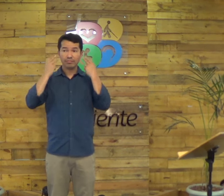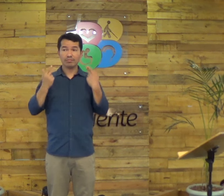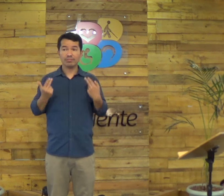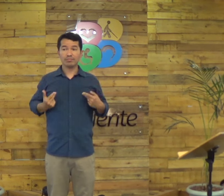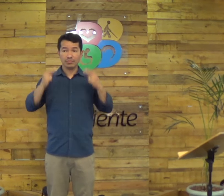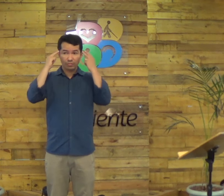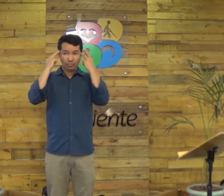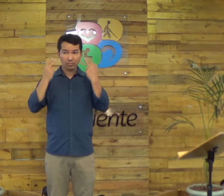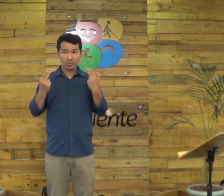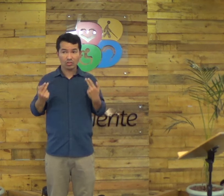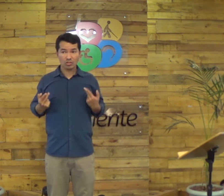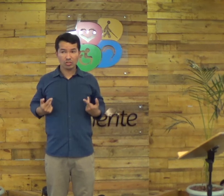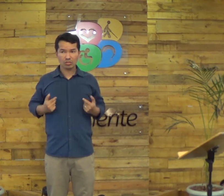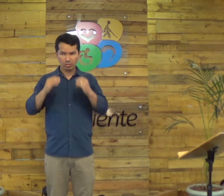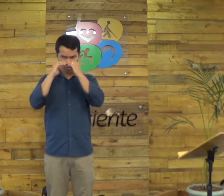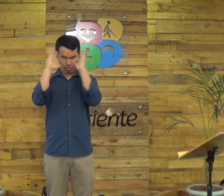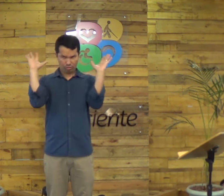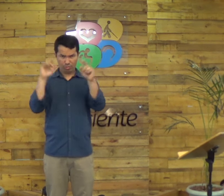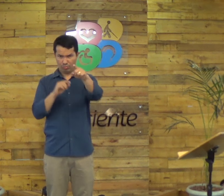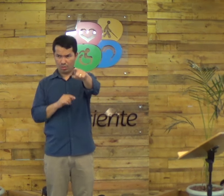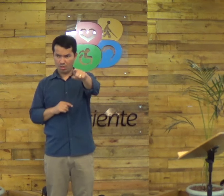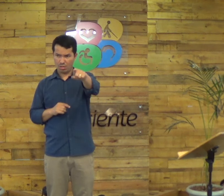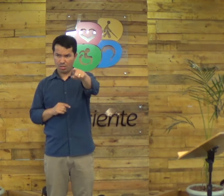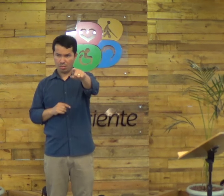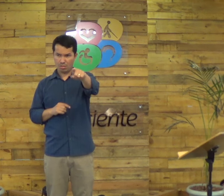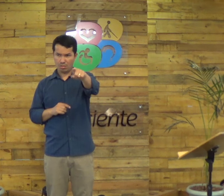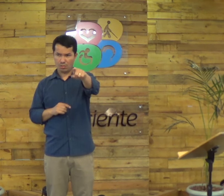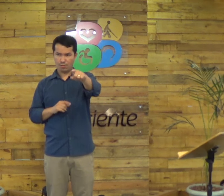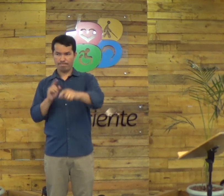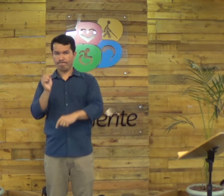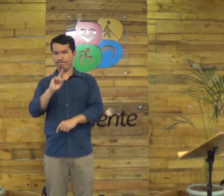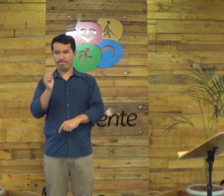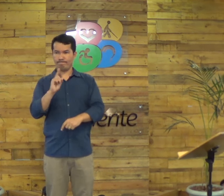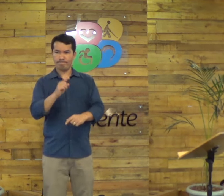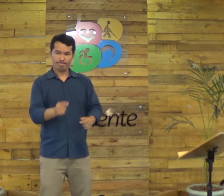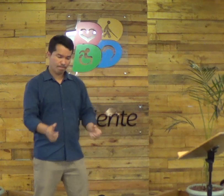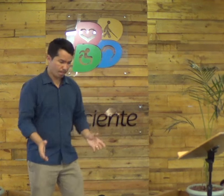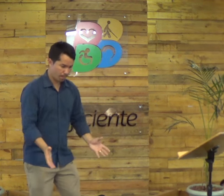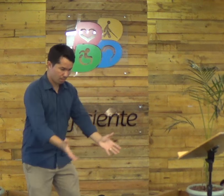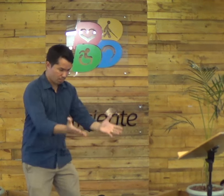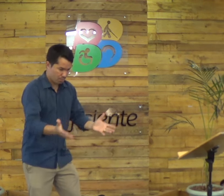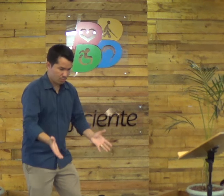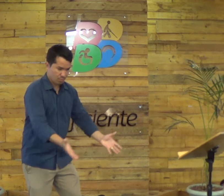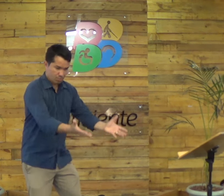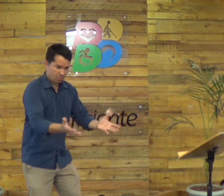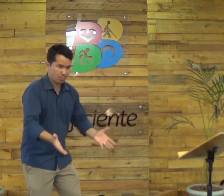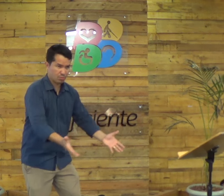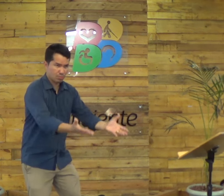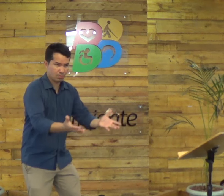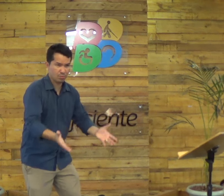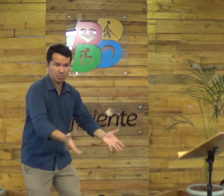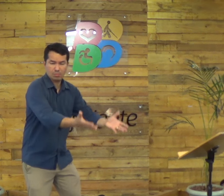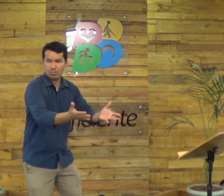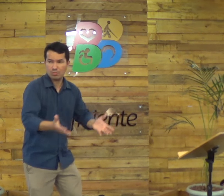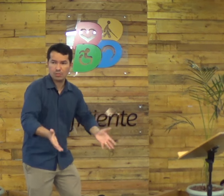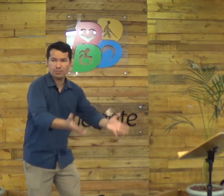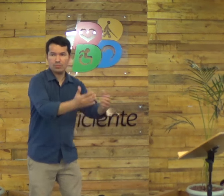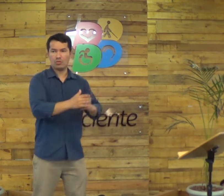a tia, né, ela, ela desistiu dele? Não, ela motivou ele, e continuou, continuou,